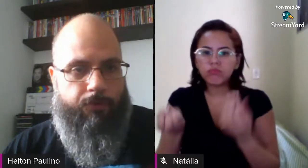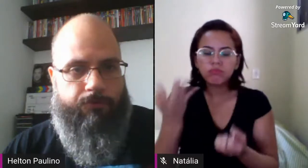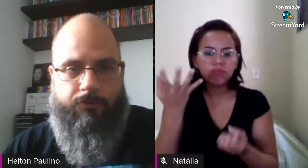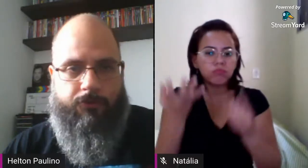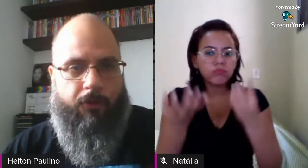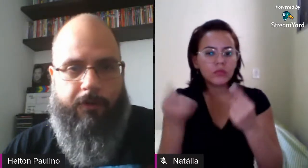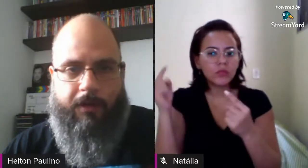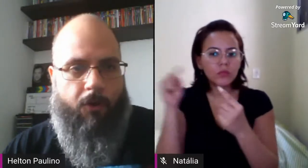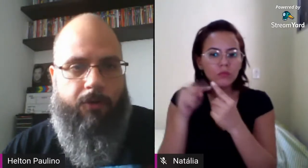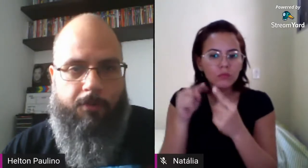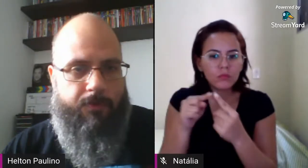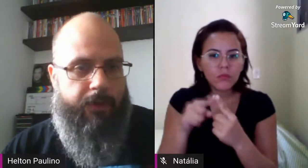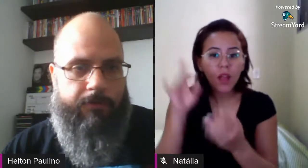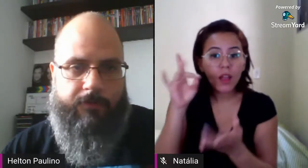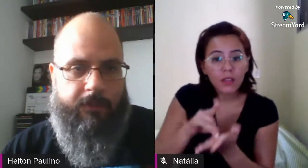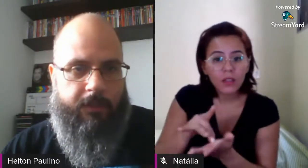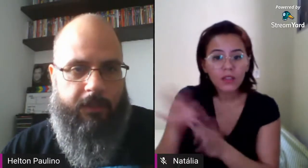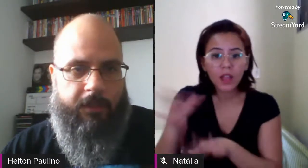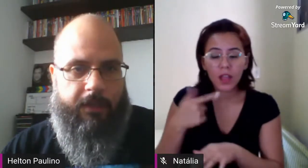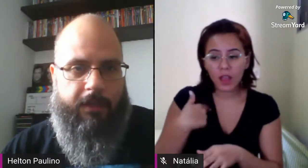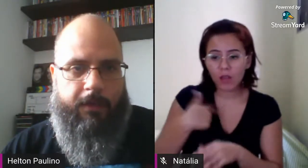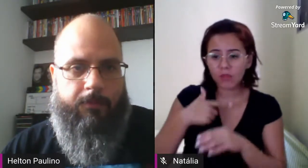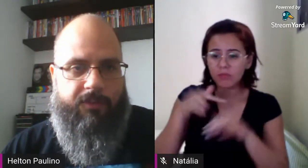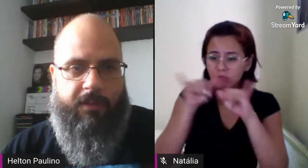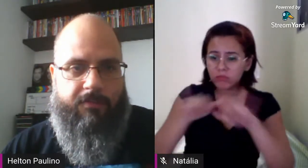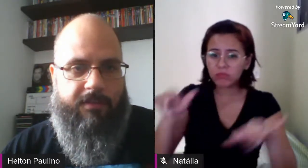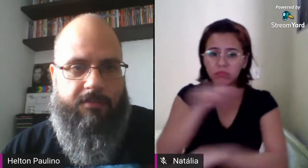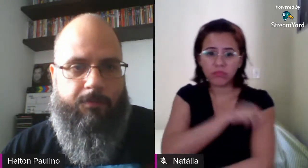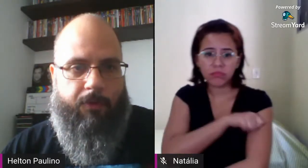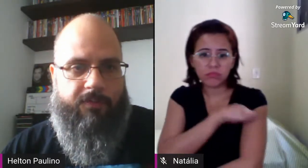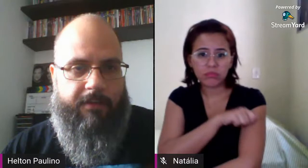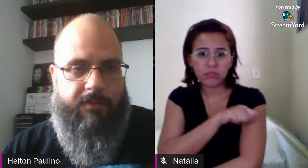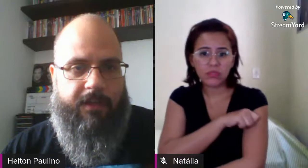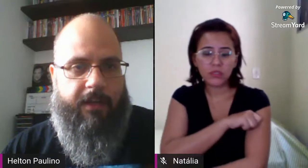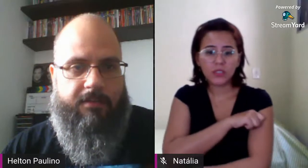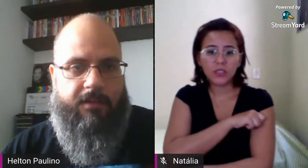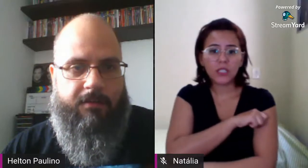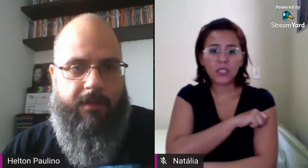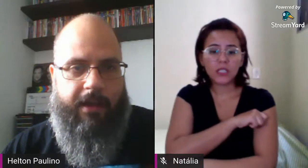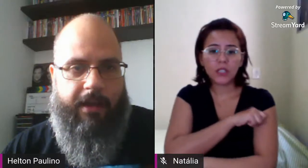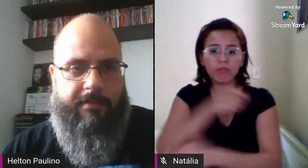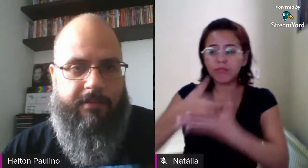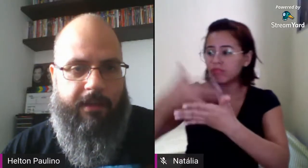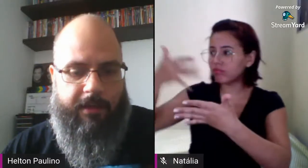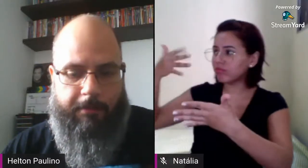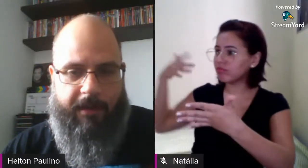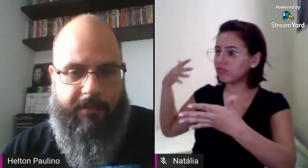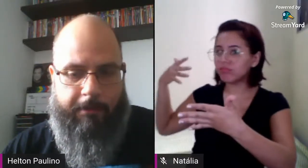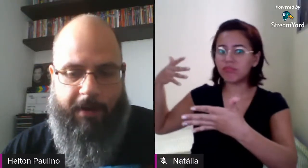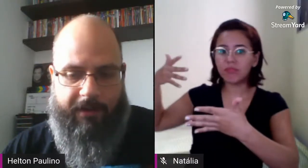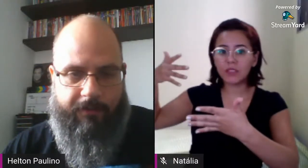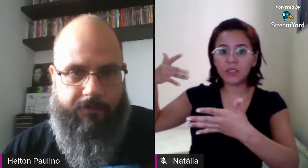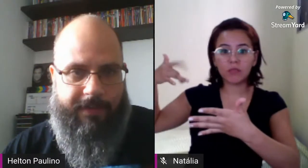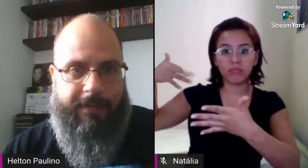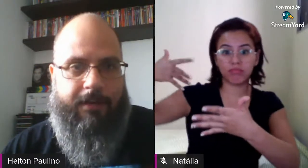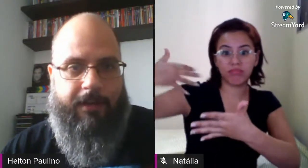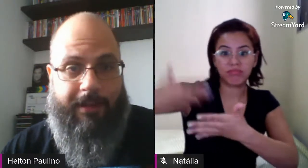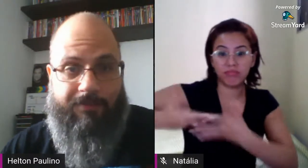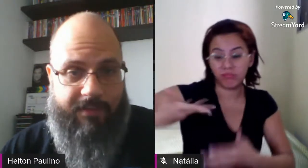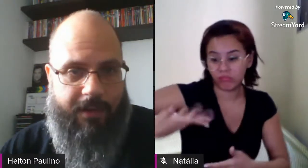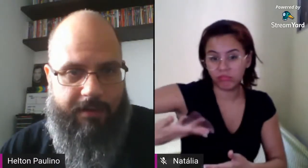o fluxo histórico, ele corre como um rio. E muitas das vezes o processo de criação basta